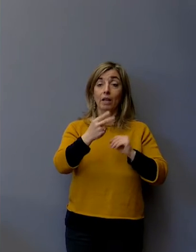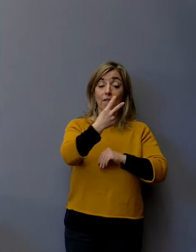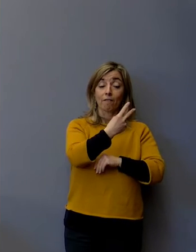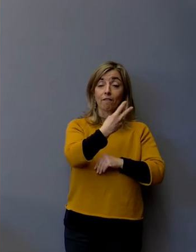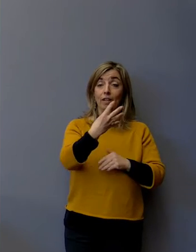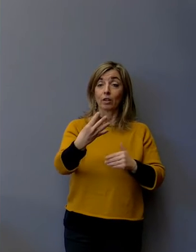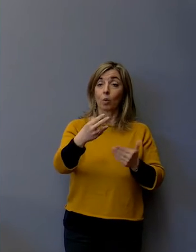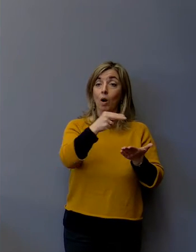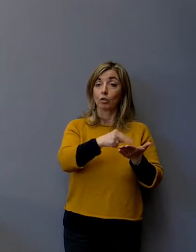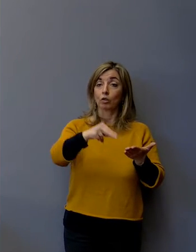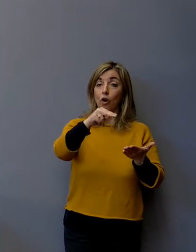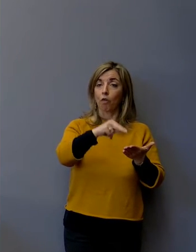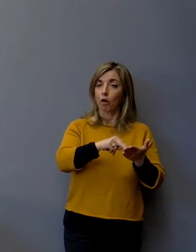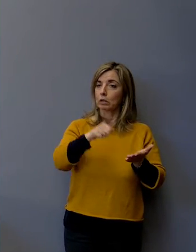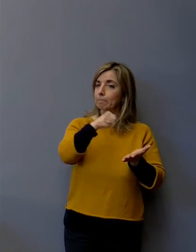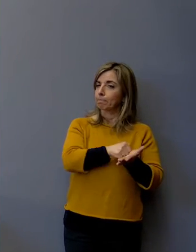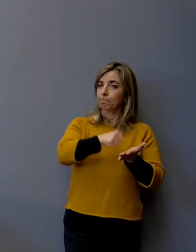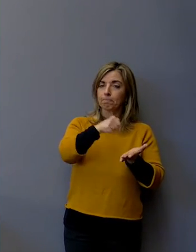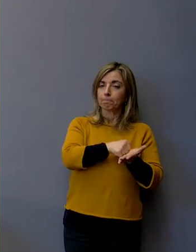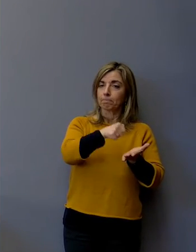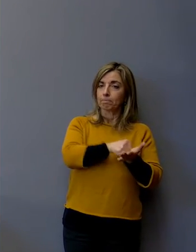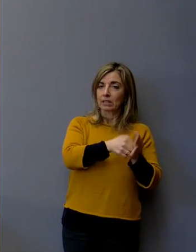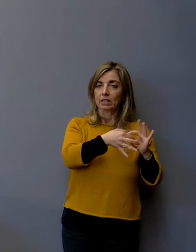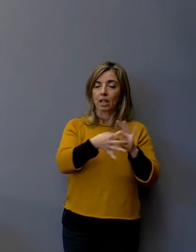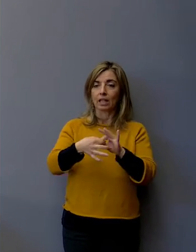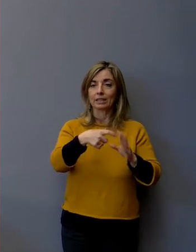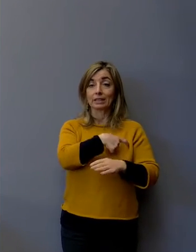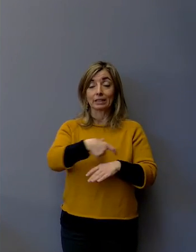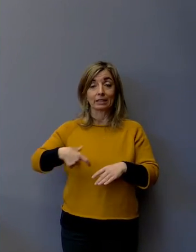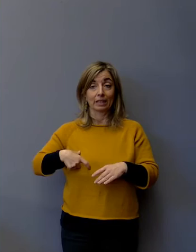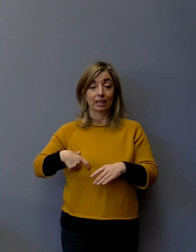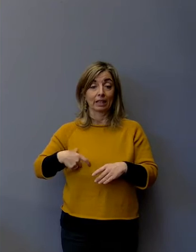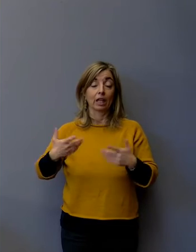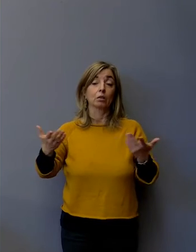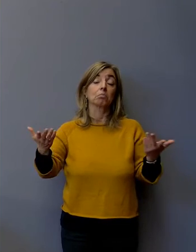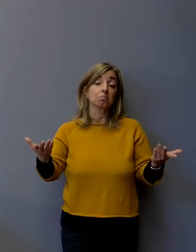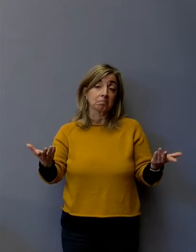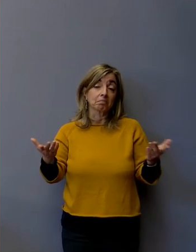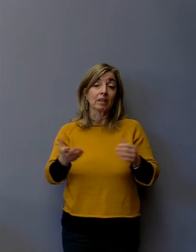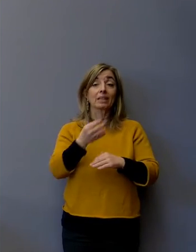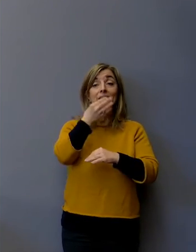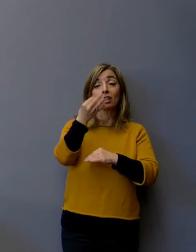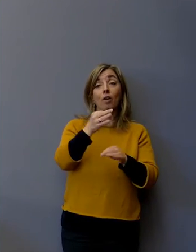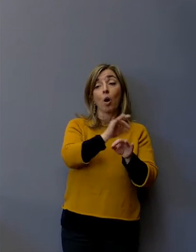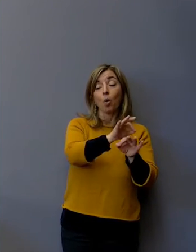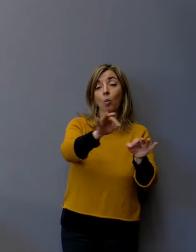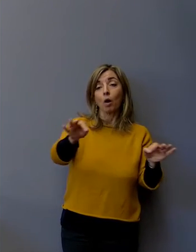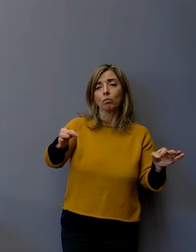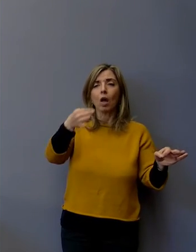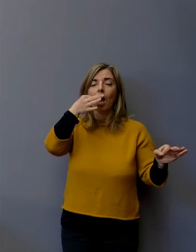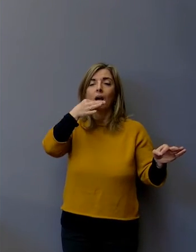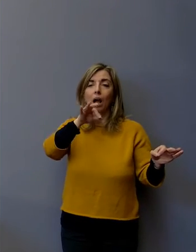è sicuramente un merito di chi sa come dire far cambiare idea anche in pochi giorni ai propri consiglieri che